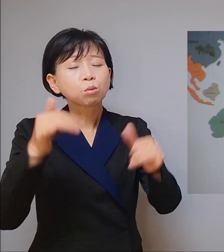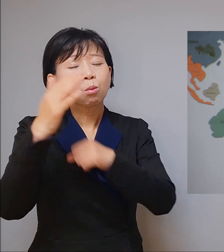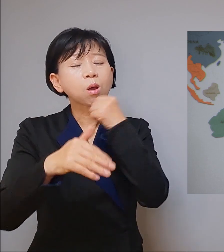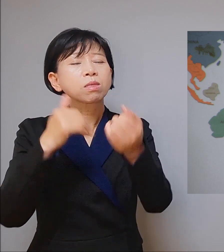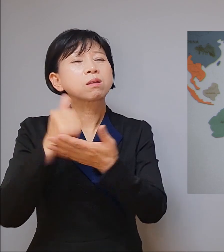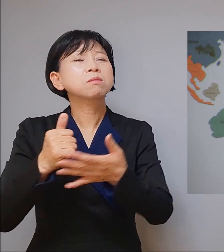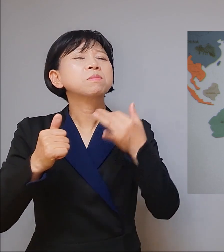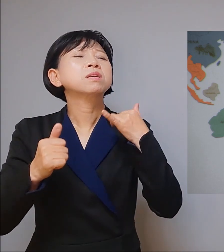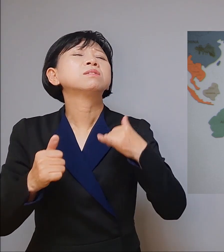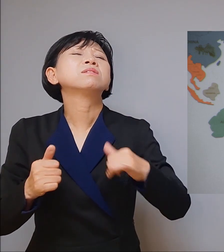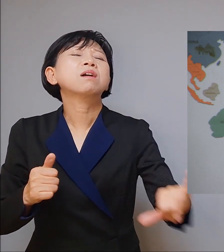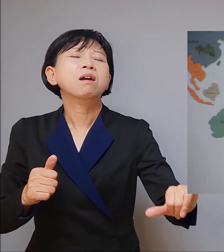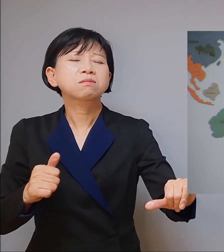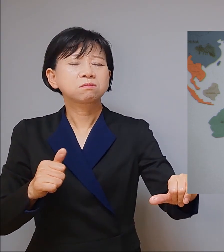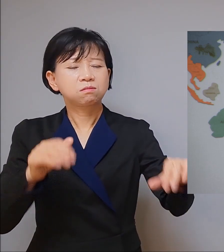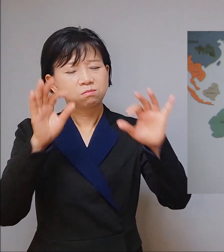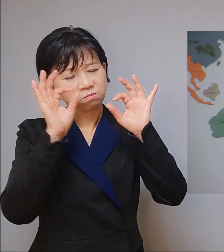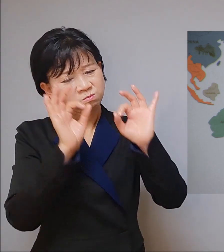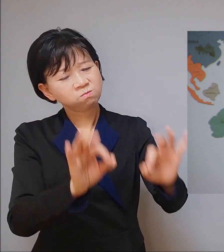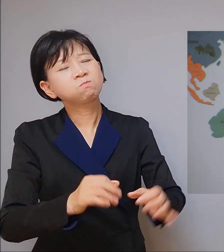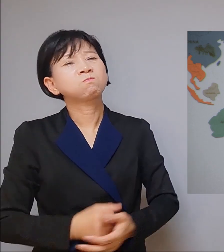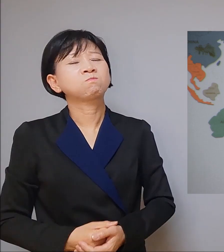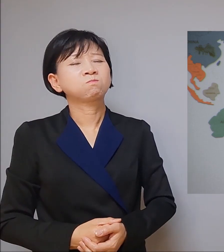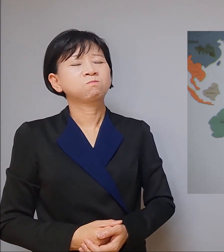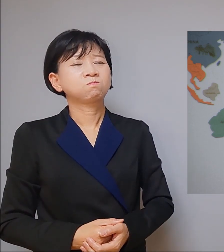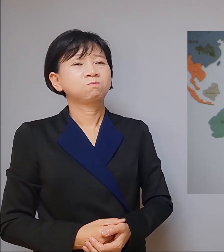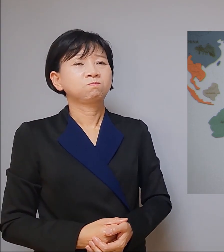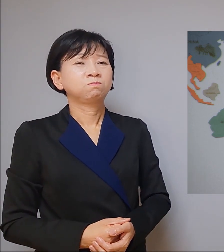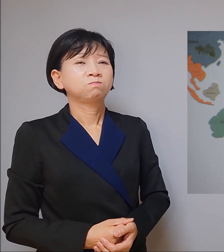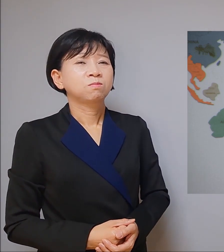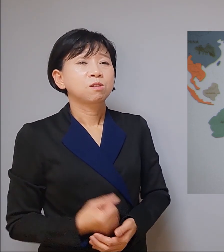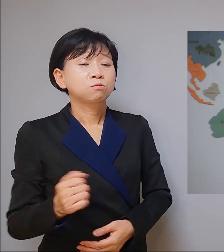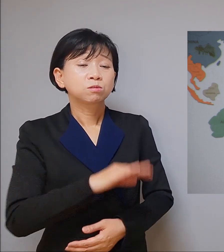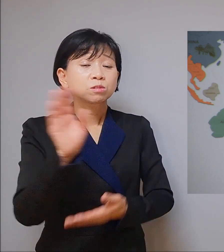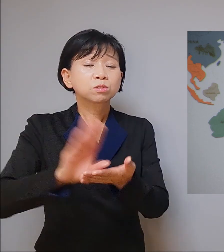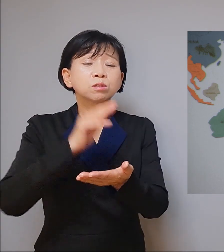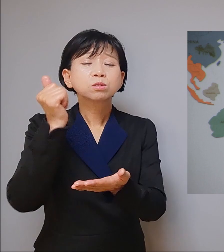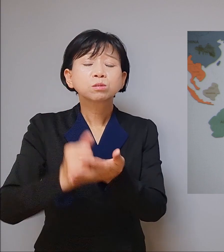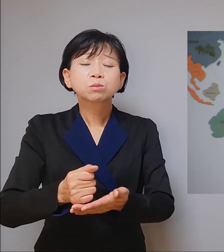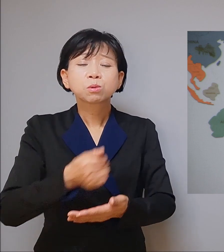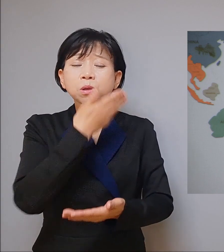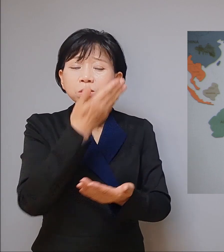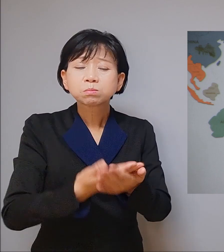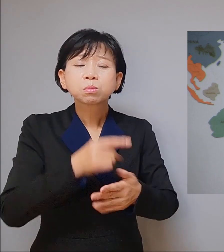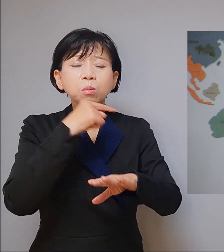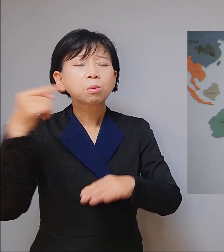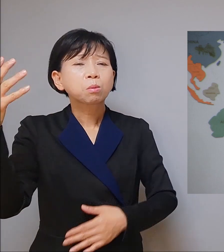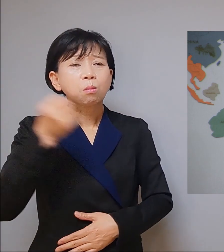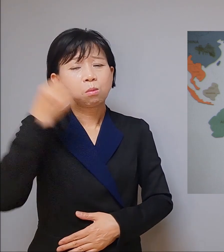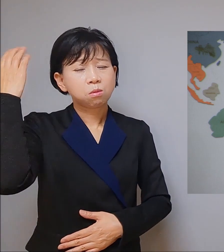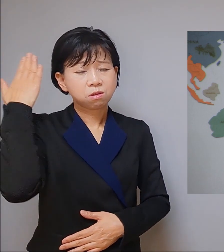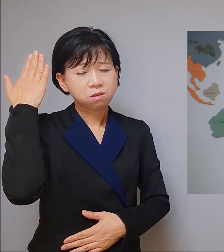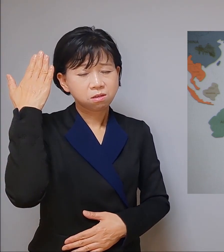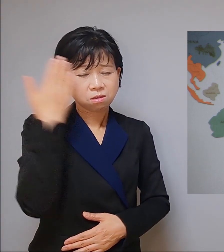하나님의 아들과 딸로 보시는 줄 믿습니다. 우리는 그리스도의 보혈로 깨끗이